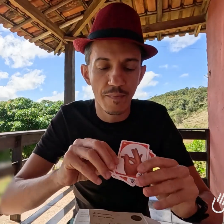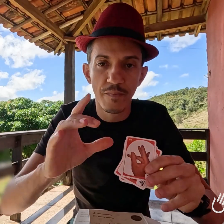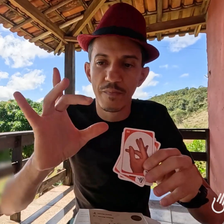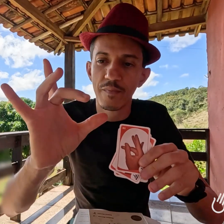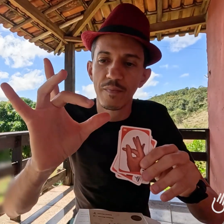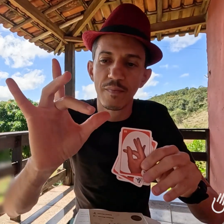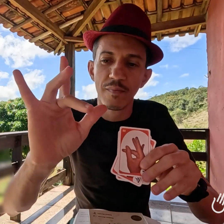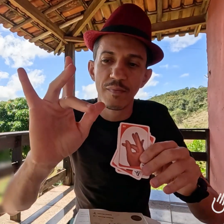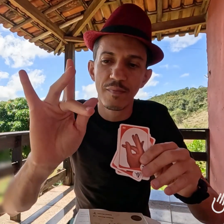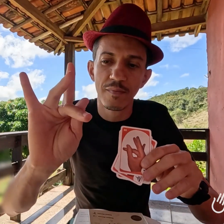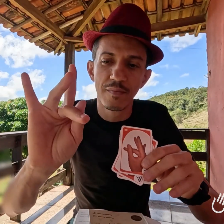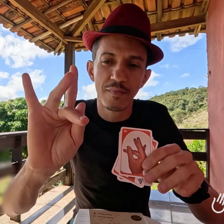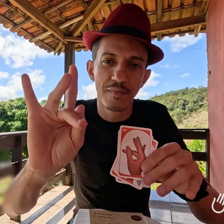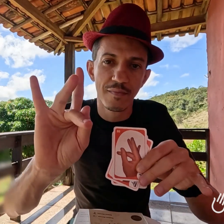ação.